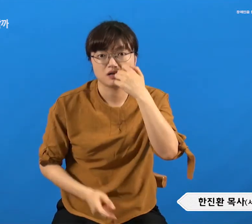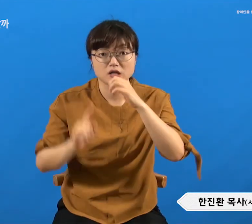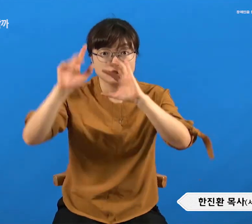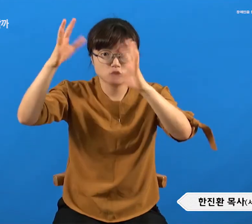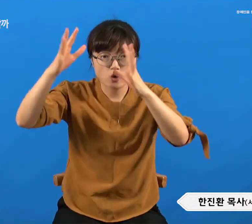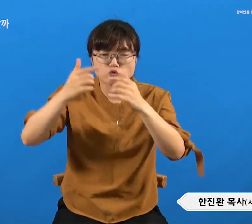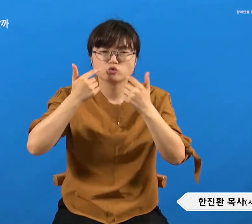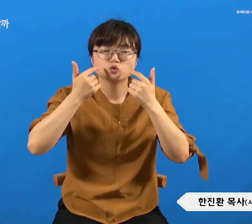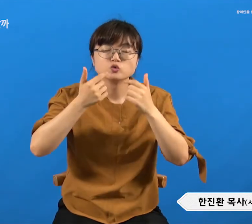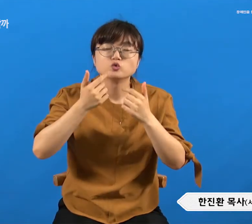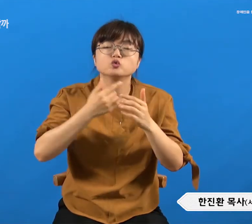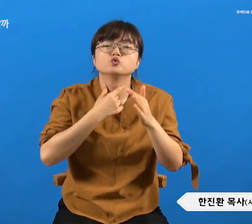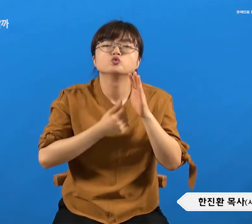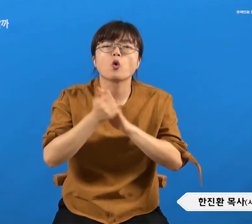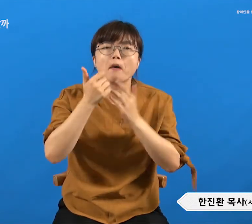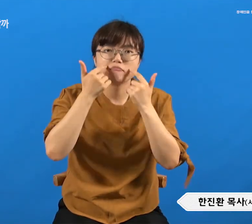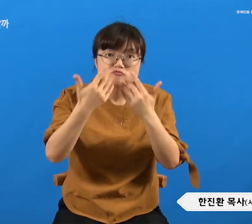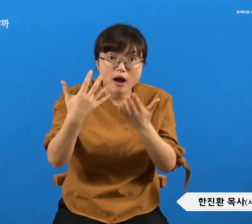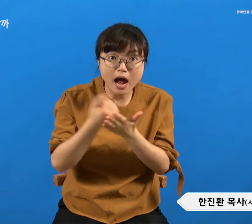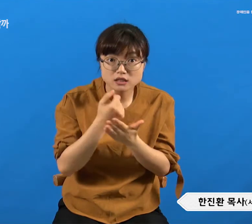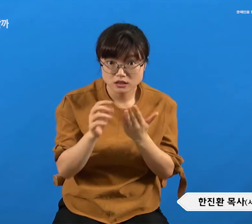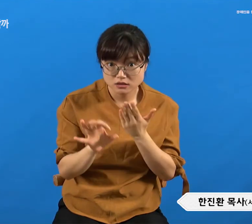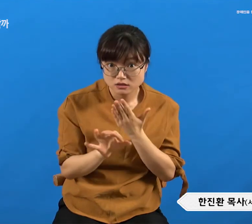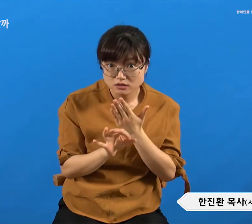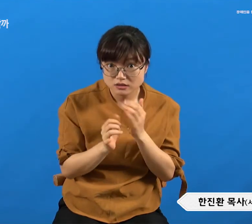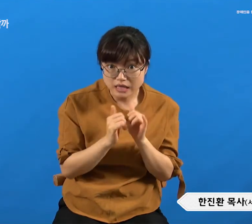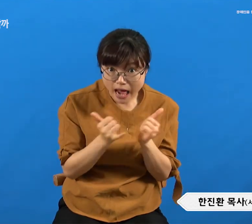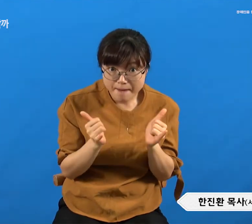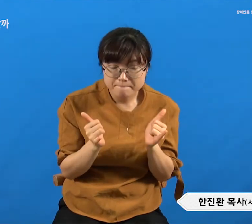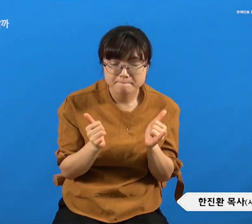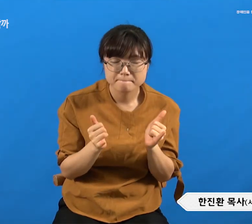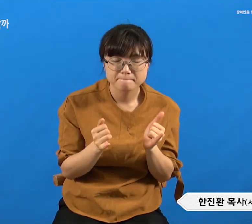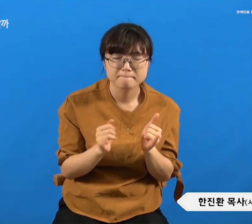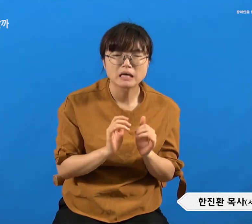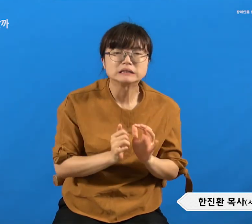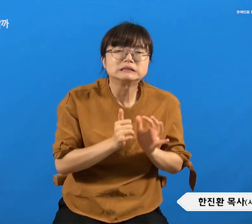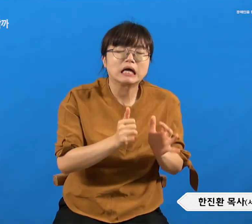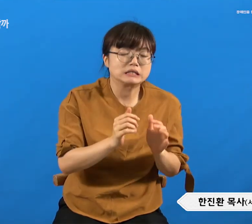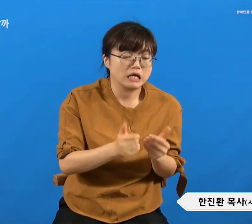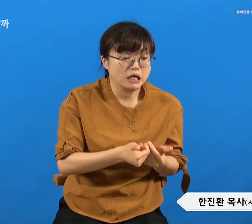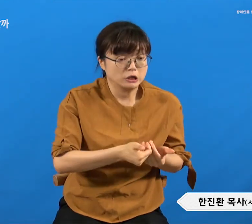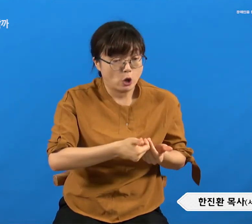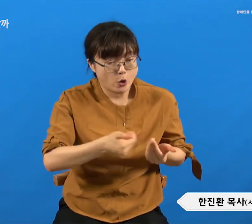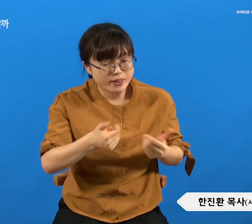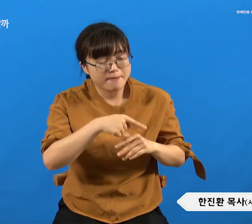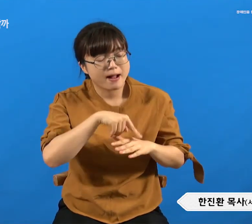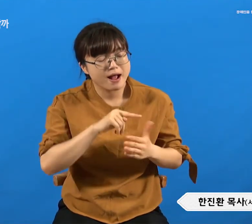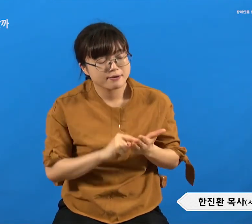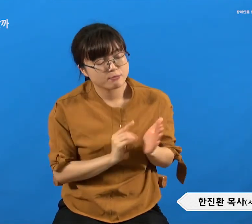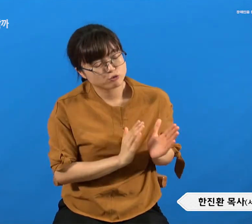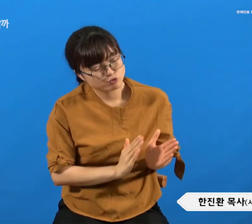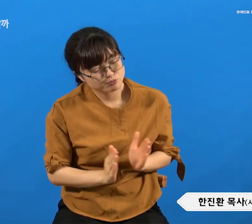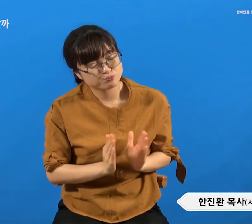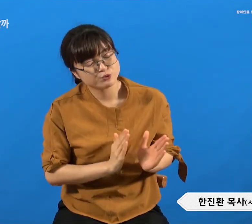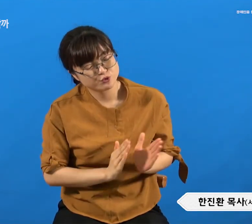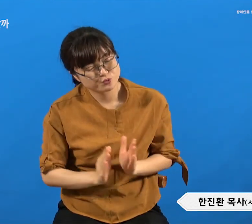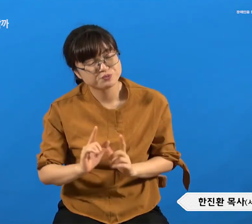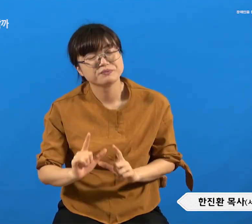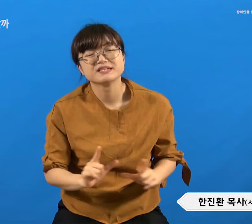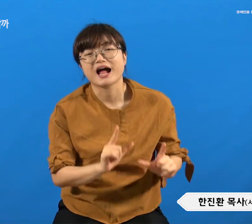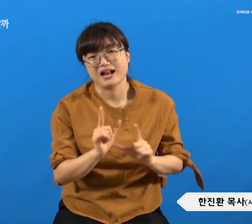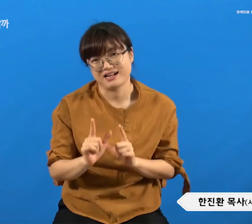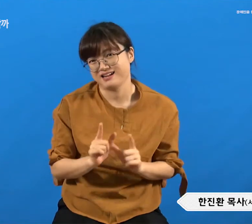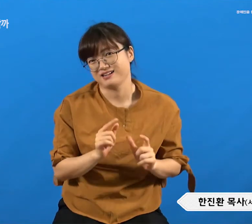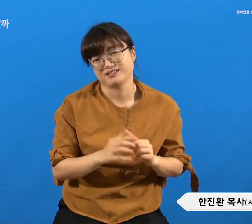또 천국 소망이 분명한 사람은 이 세상을 떠날 마음의 준비도 하면서